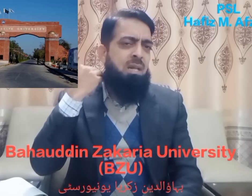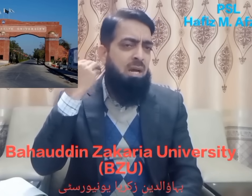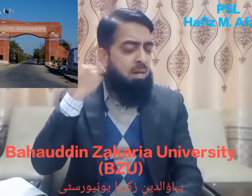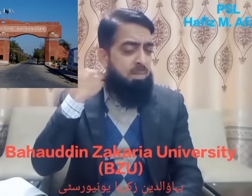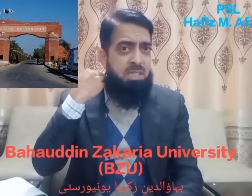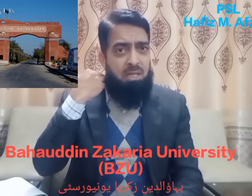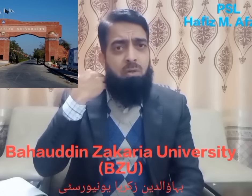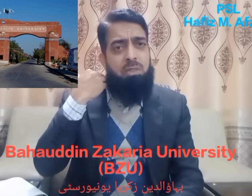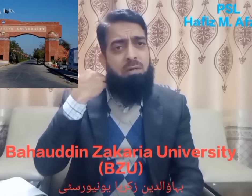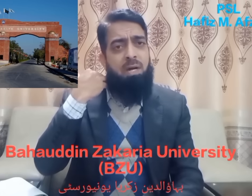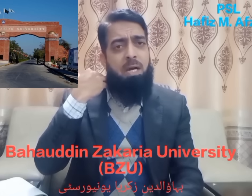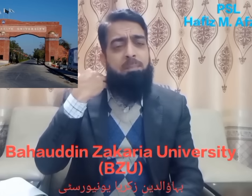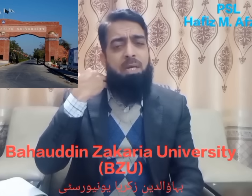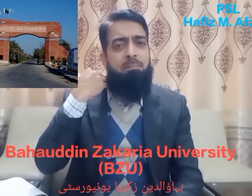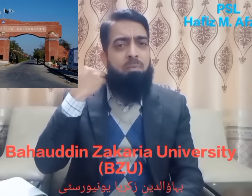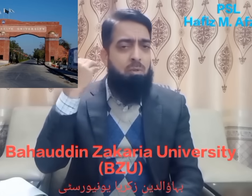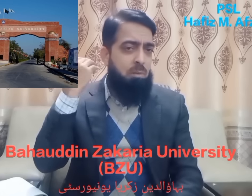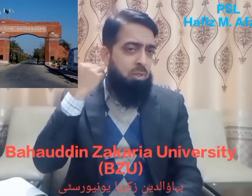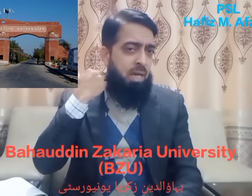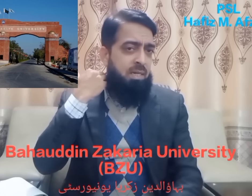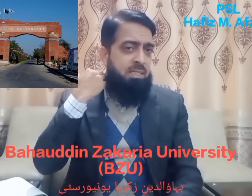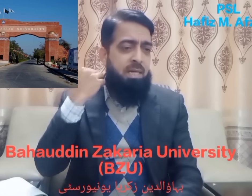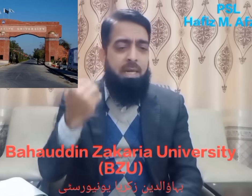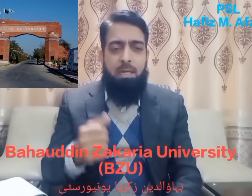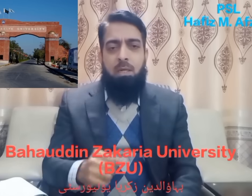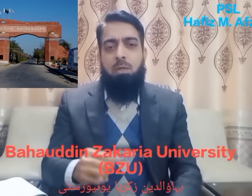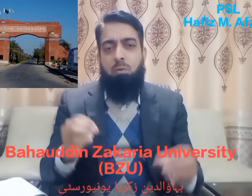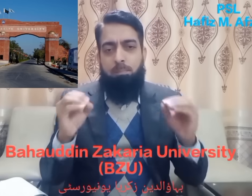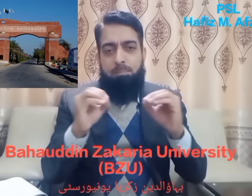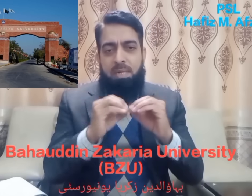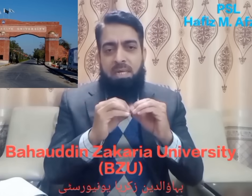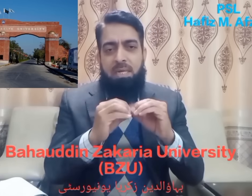पसीना, गर्मी ज्यादा होती है वहां पे, तो ये मुल्तान का साइन है। तो